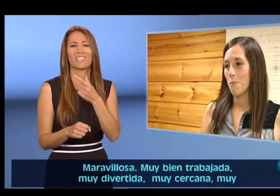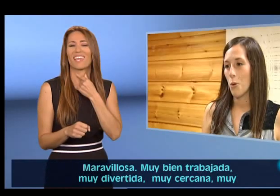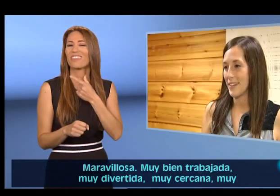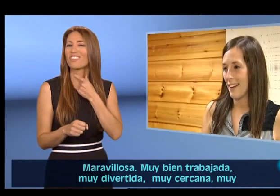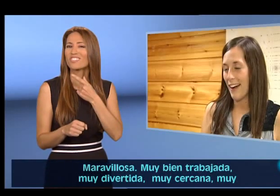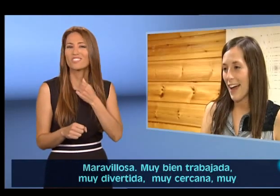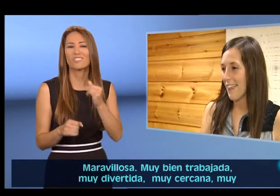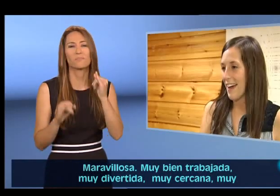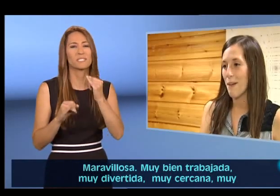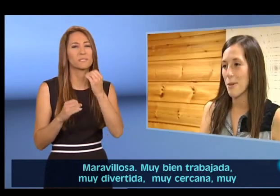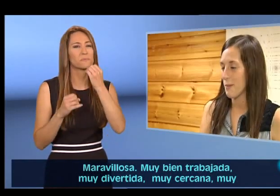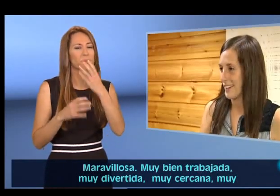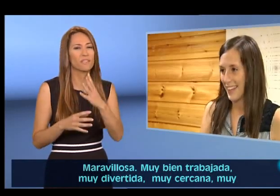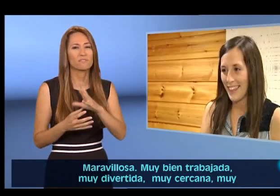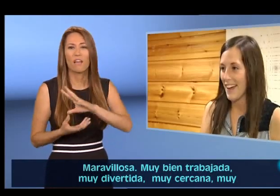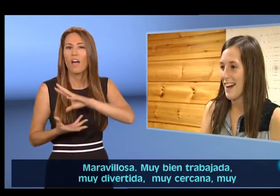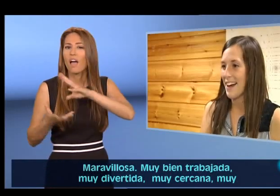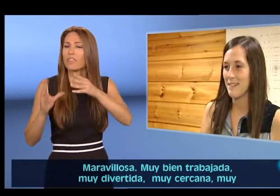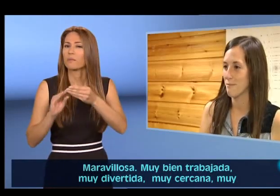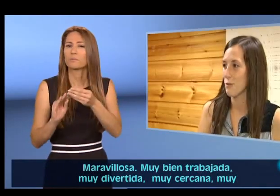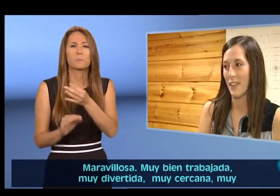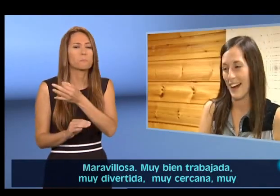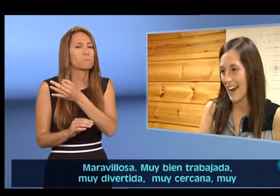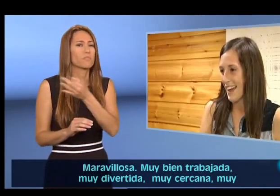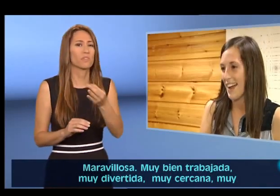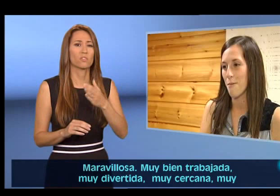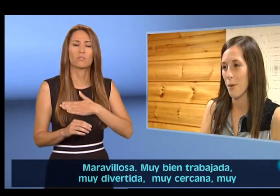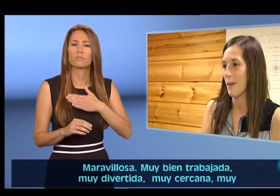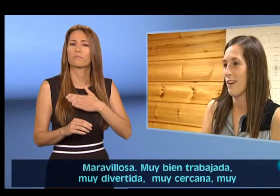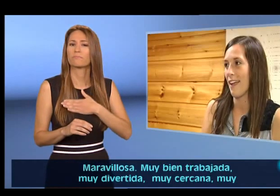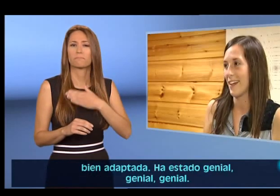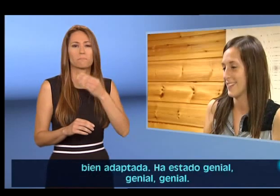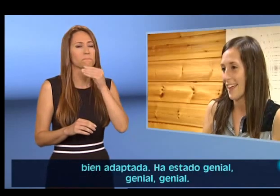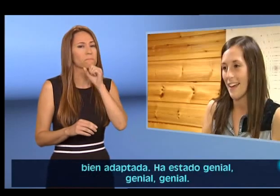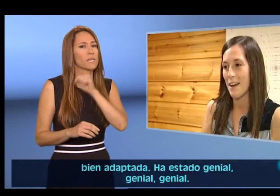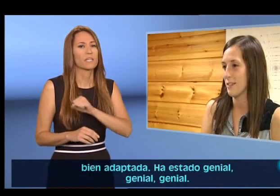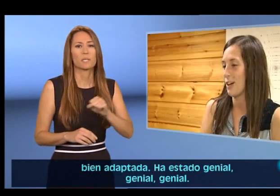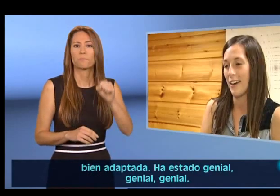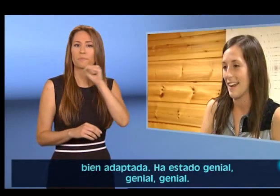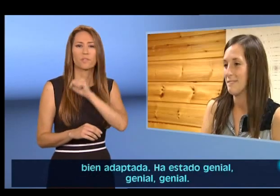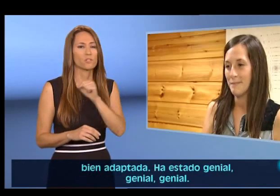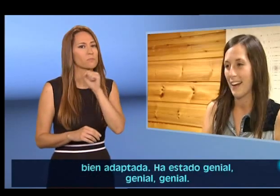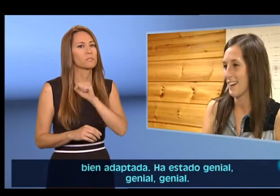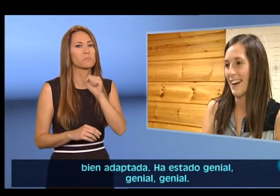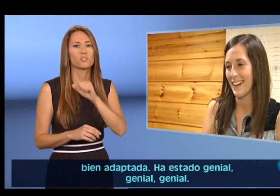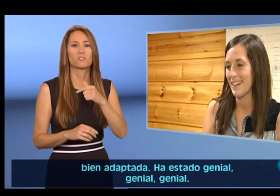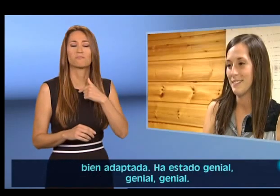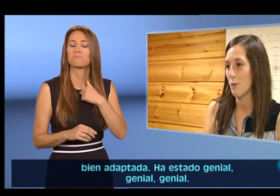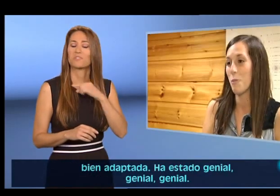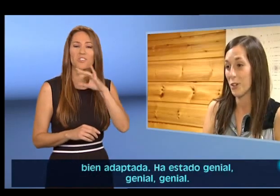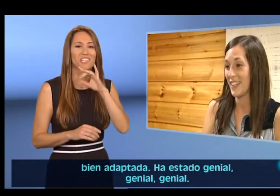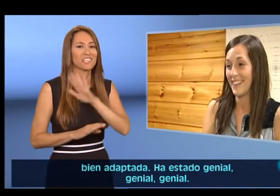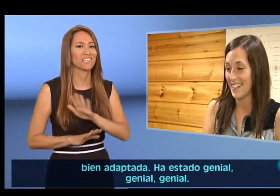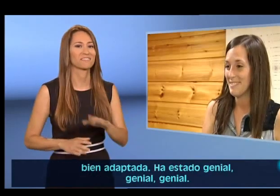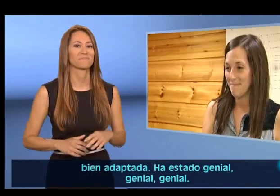muy bien trabajada, muy divertida, muy cercana, muy bien adaptada, está genial, genial, genial, estoy muy contenta.